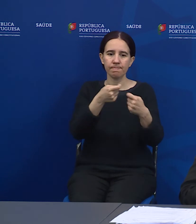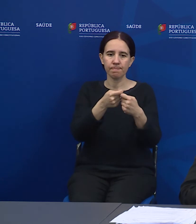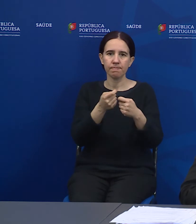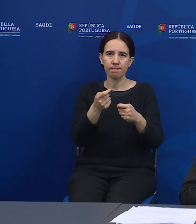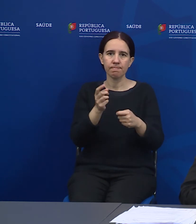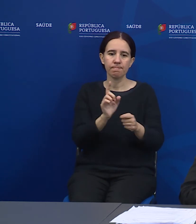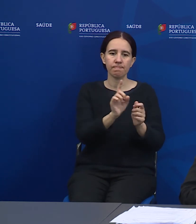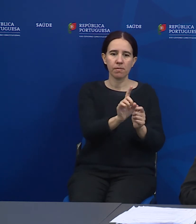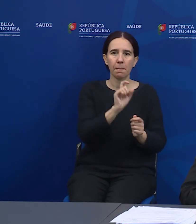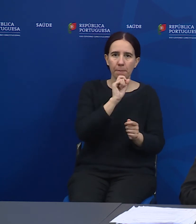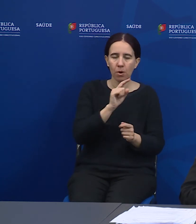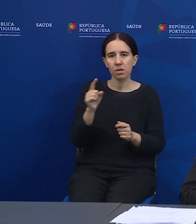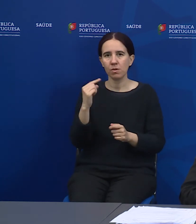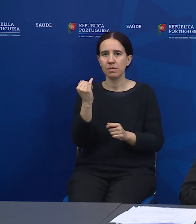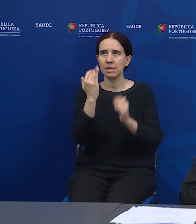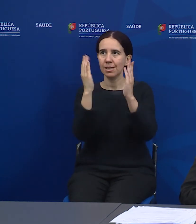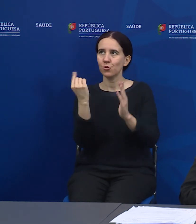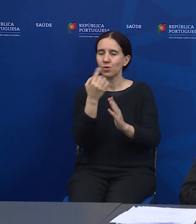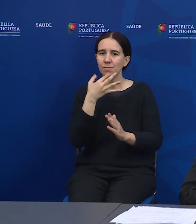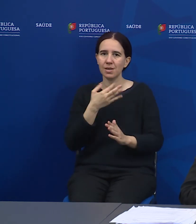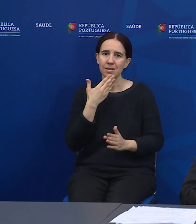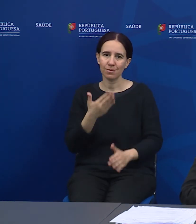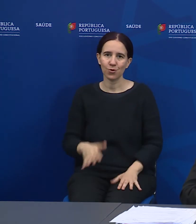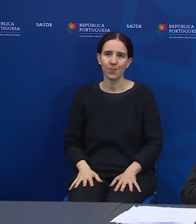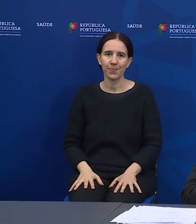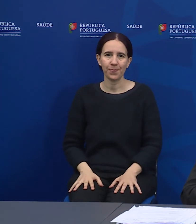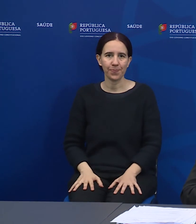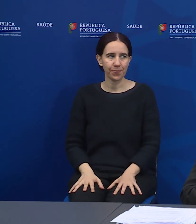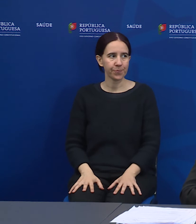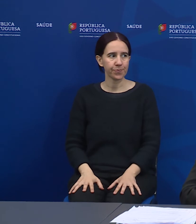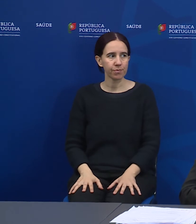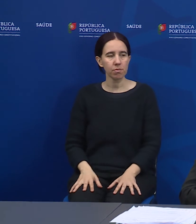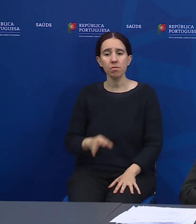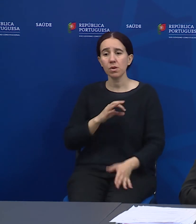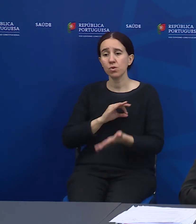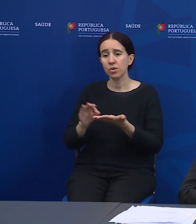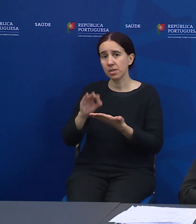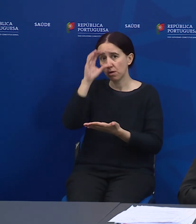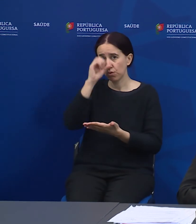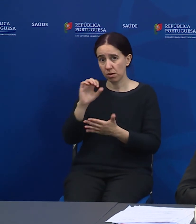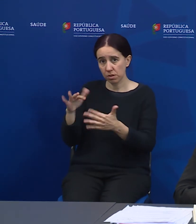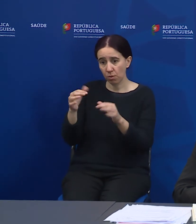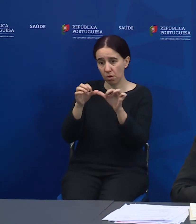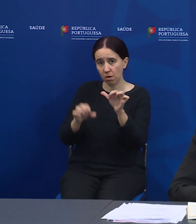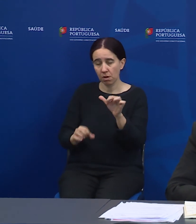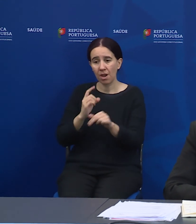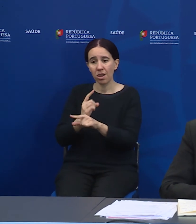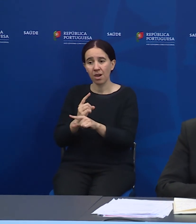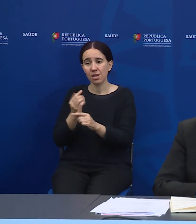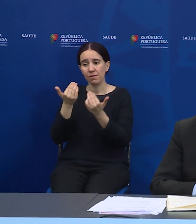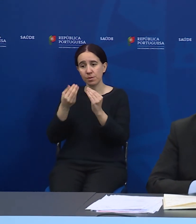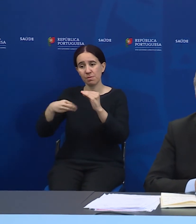de respostas e por isso agradecemos a todas estas entidades é só soltar estação primitiva então completando a